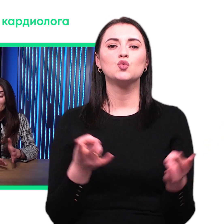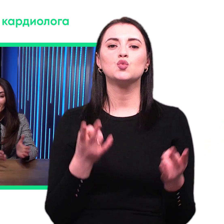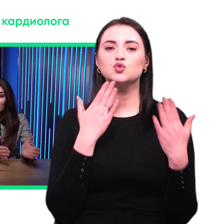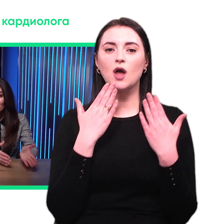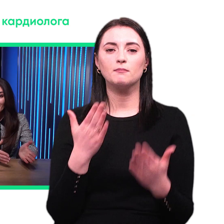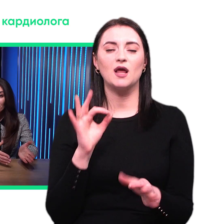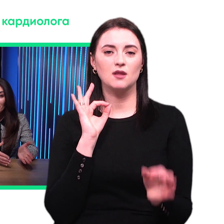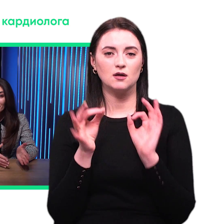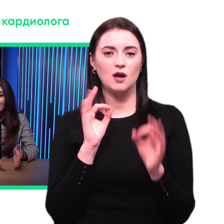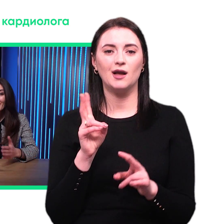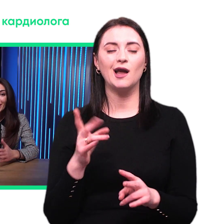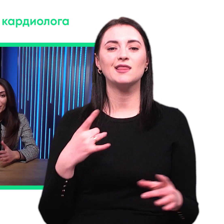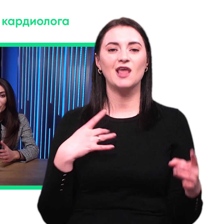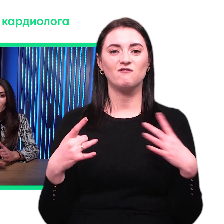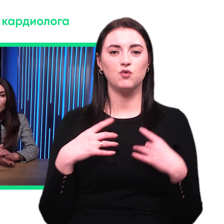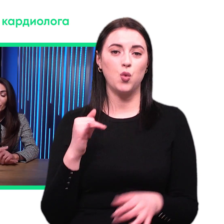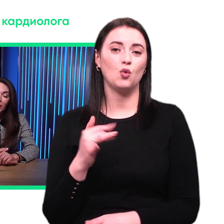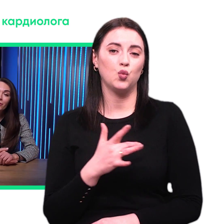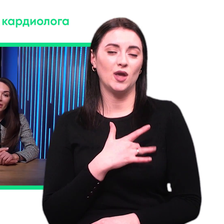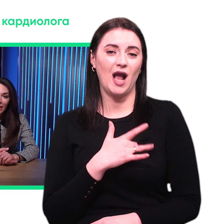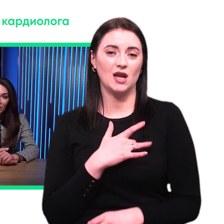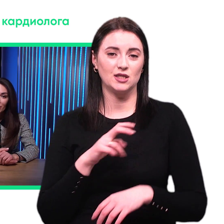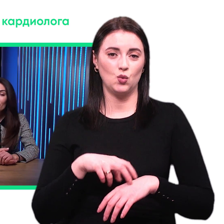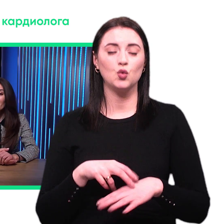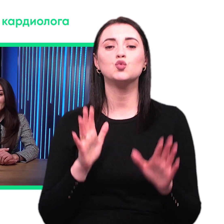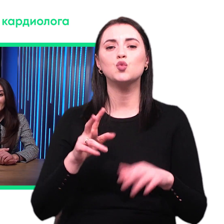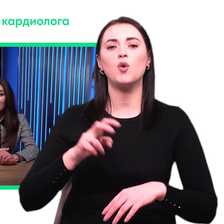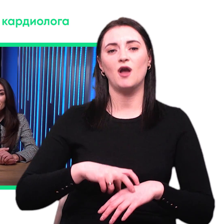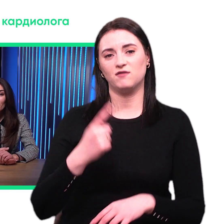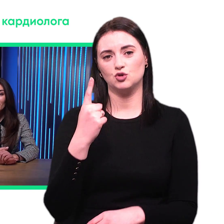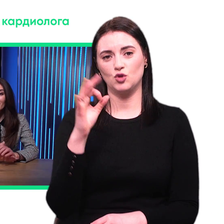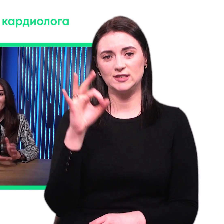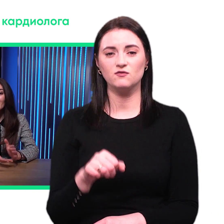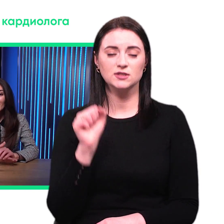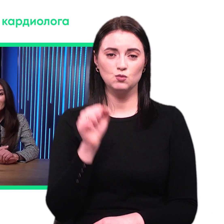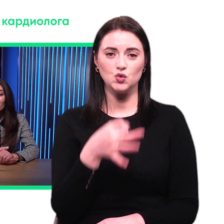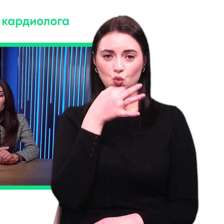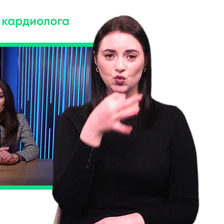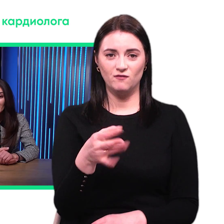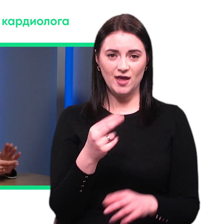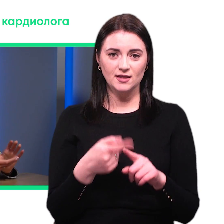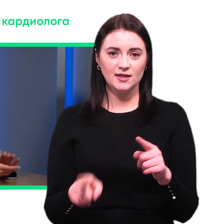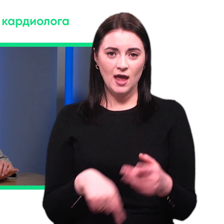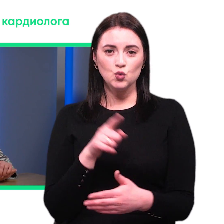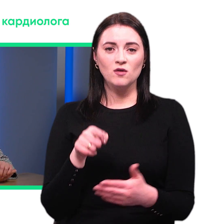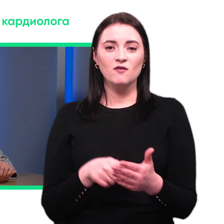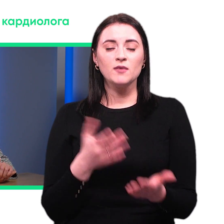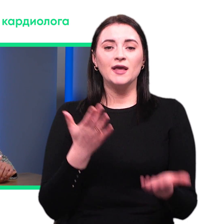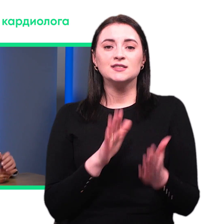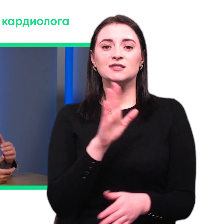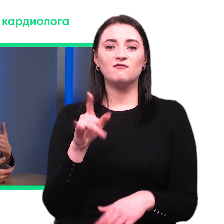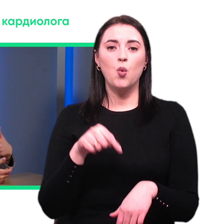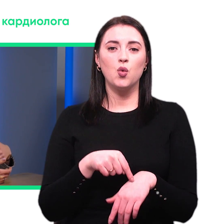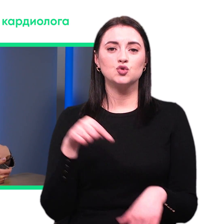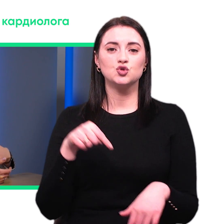на консультацию к неврологу и к кардиологу. Только врач на 100% сможет ответить на этот вопрос. Если вы